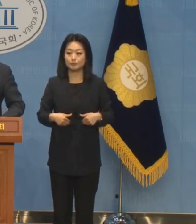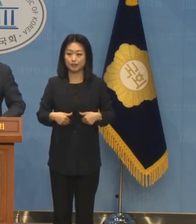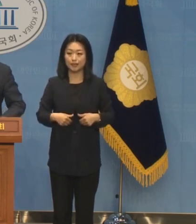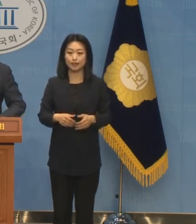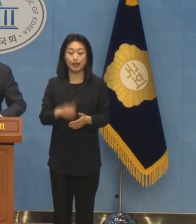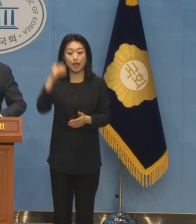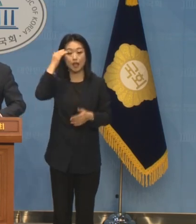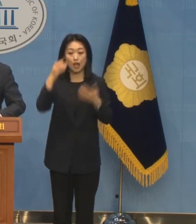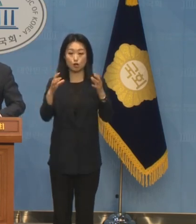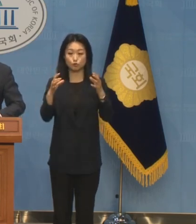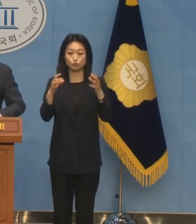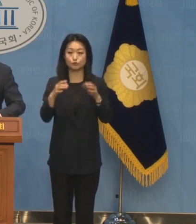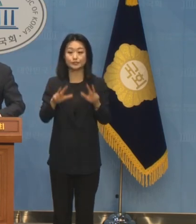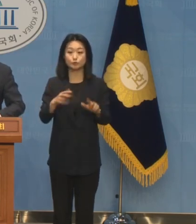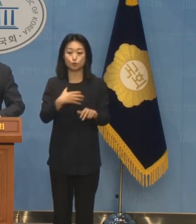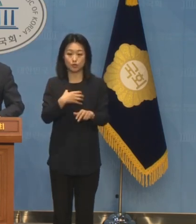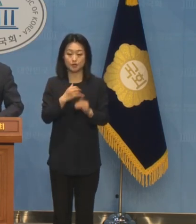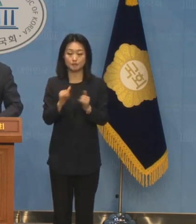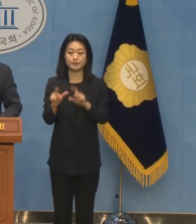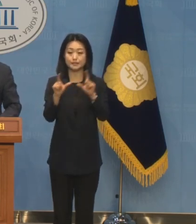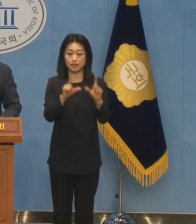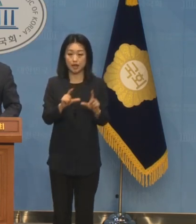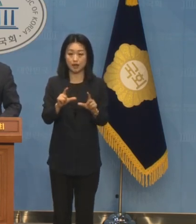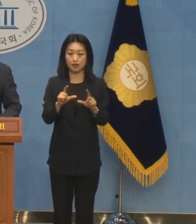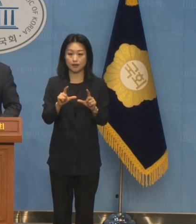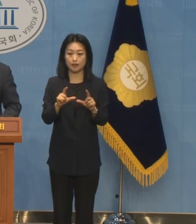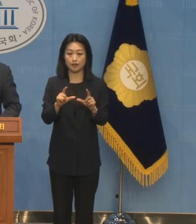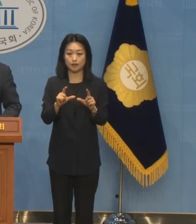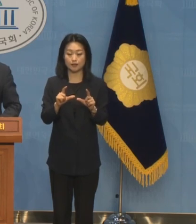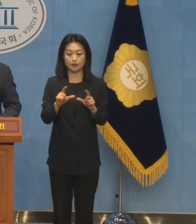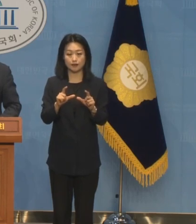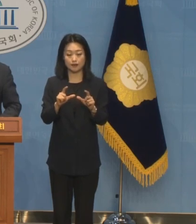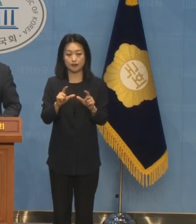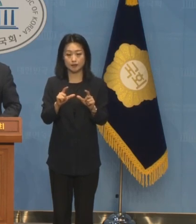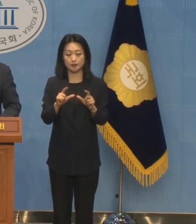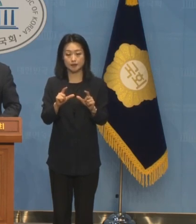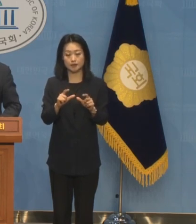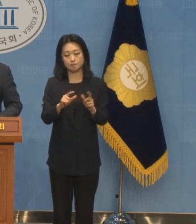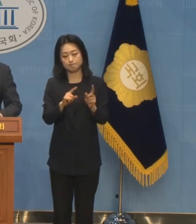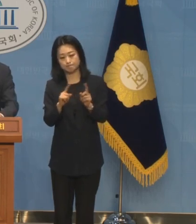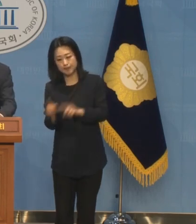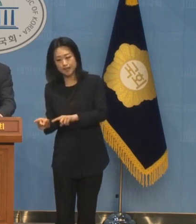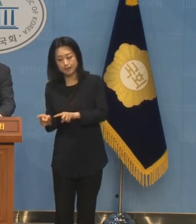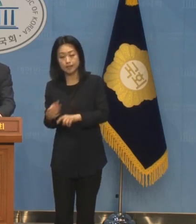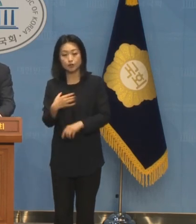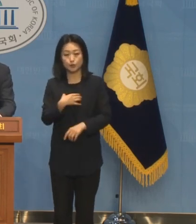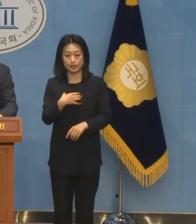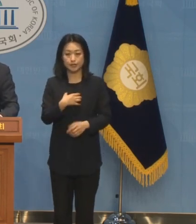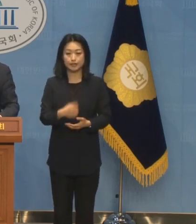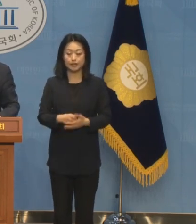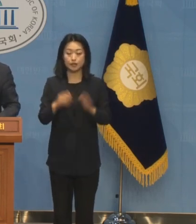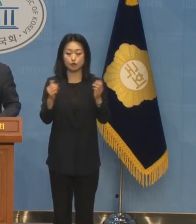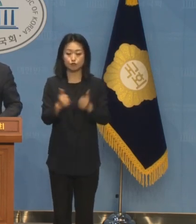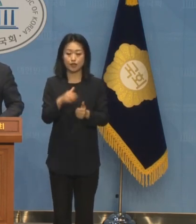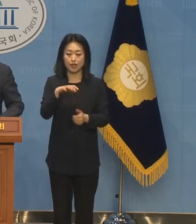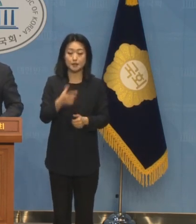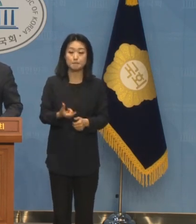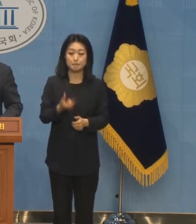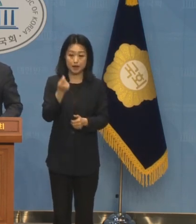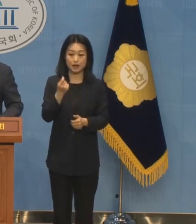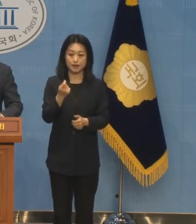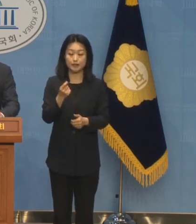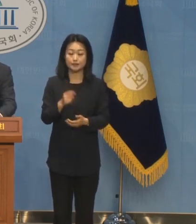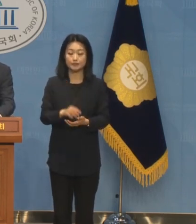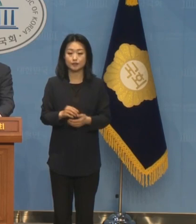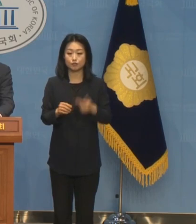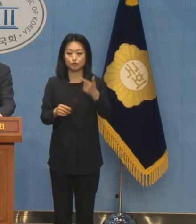대한민국은 지금 국가 위기 민생 도탄 파탄에 빠져 있습니다 국회가 하루빨리 법대로